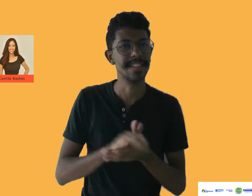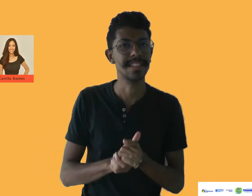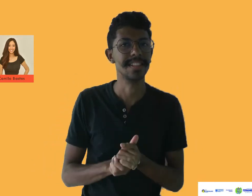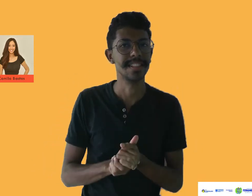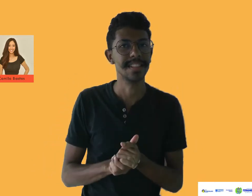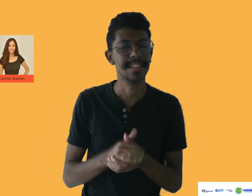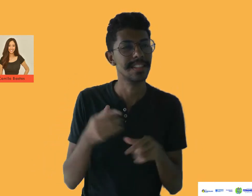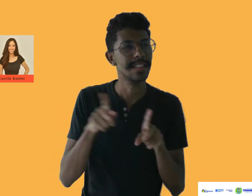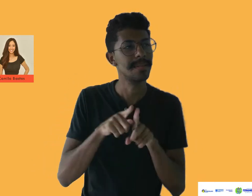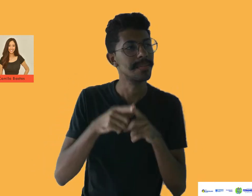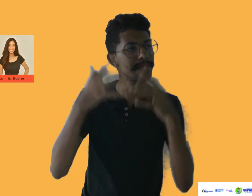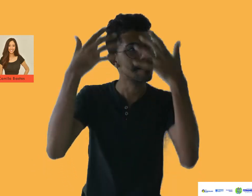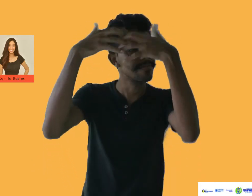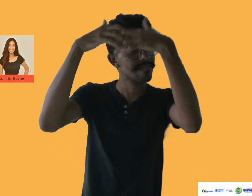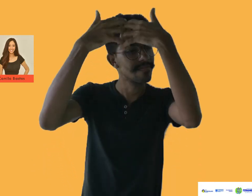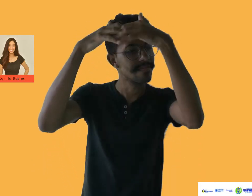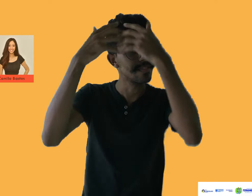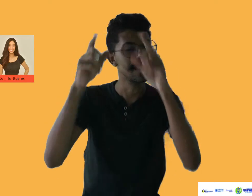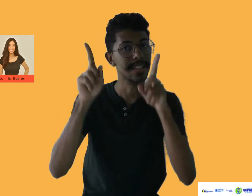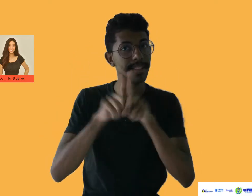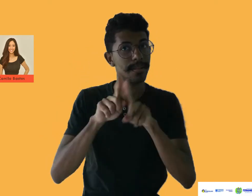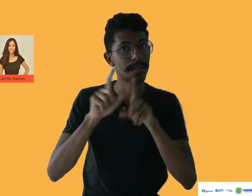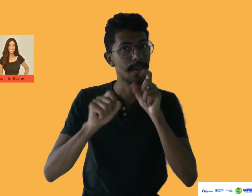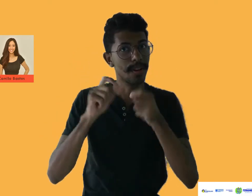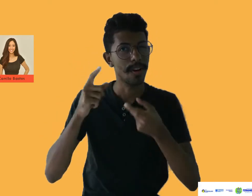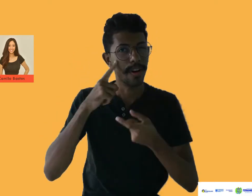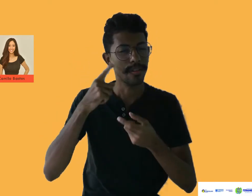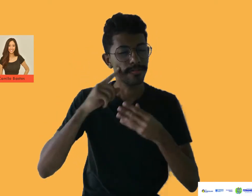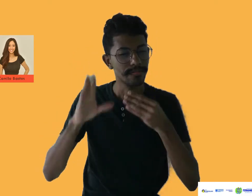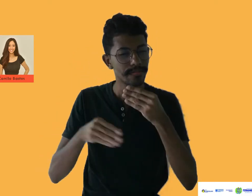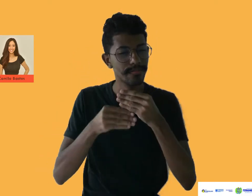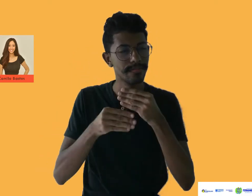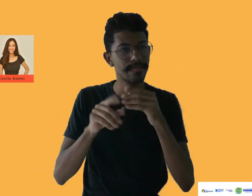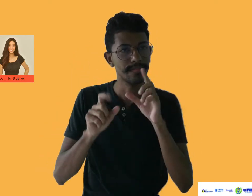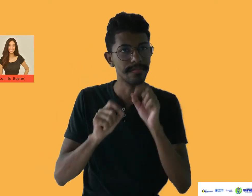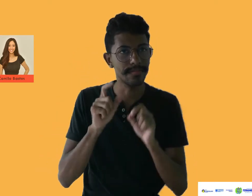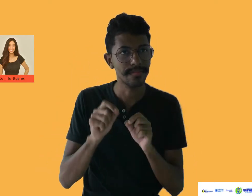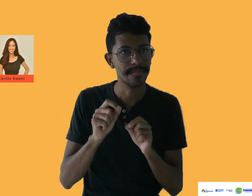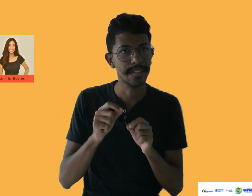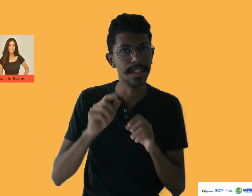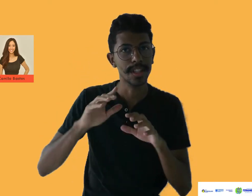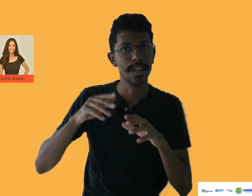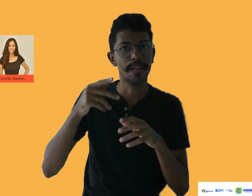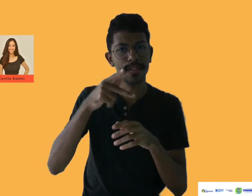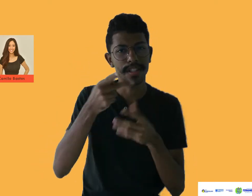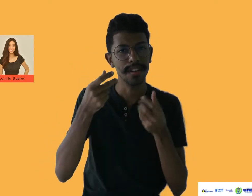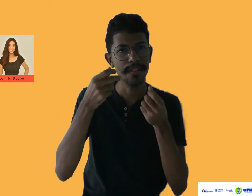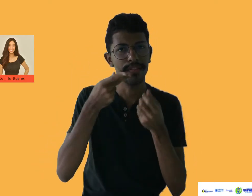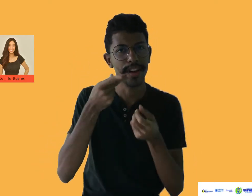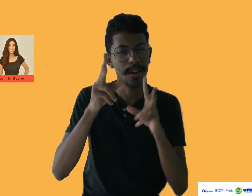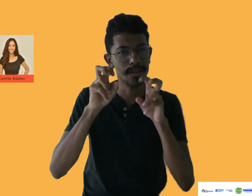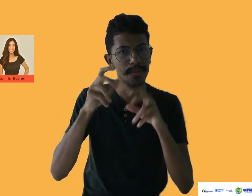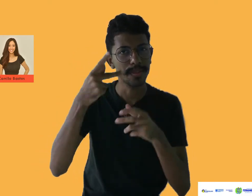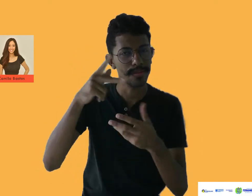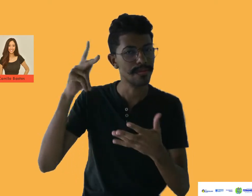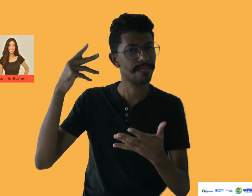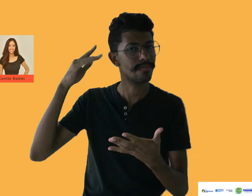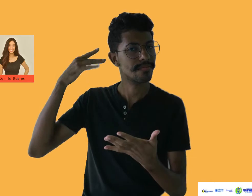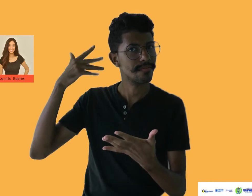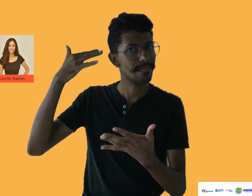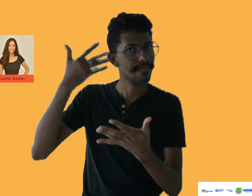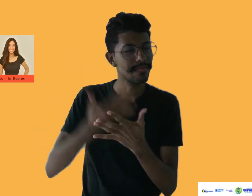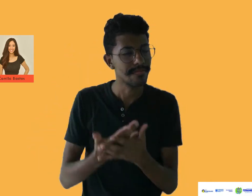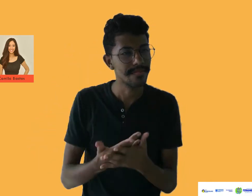esse incentivo da família, né? Que é muito importante. E pensando assim, vou fazer um gancho aqui para a